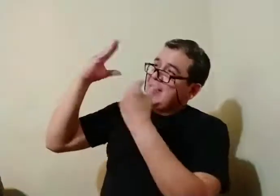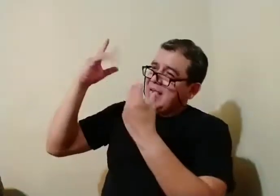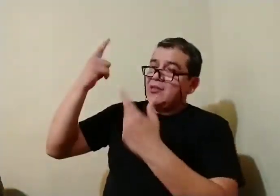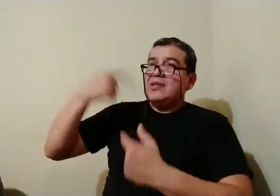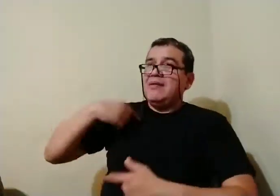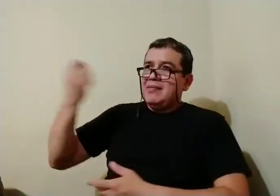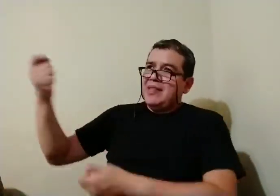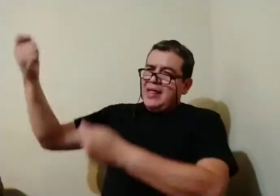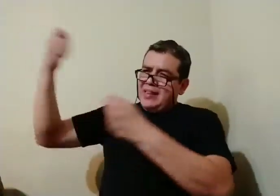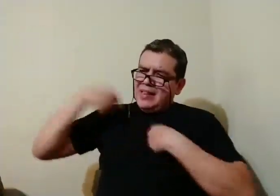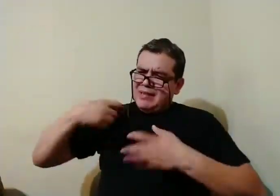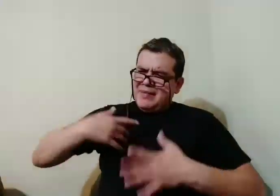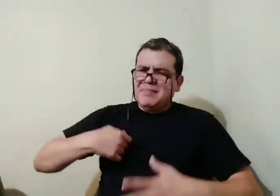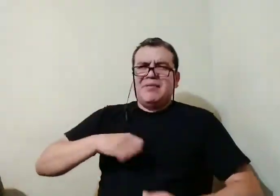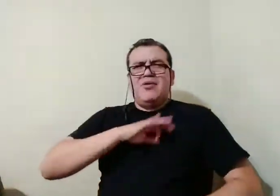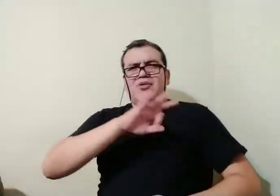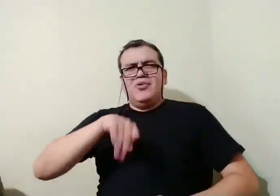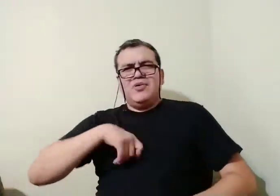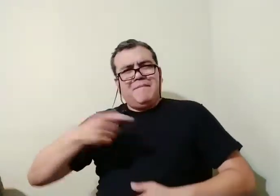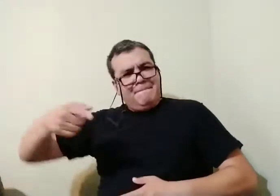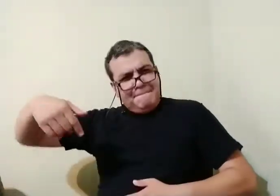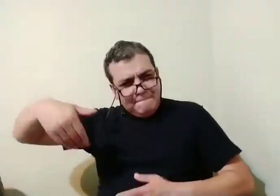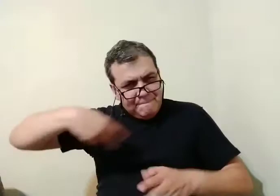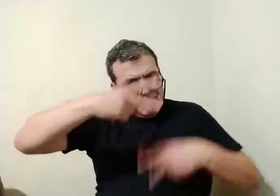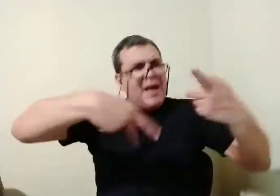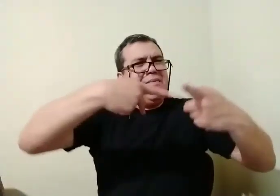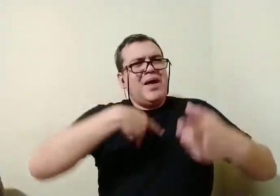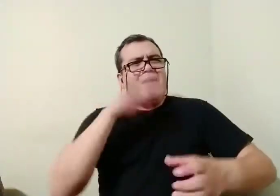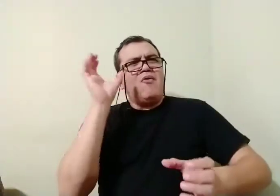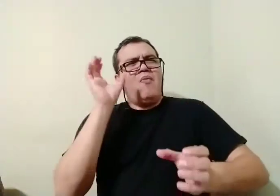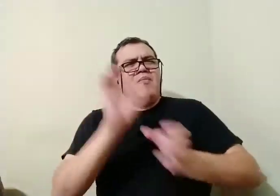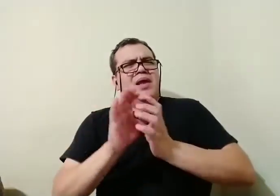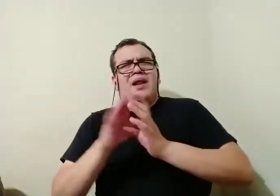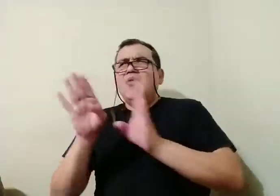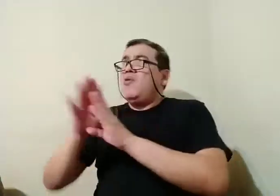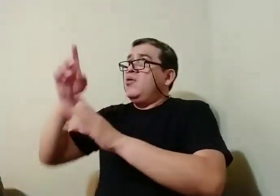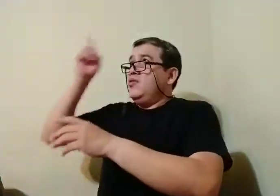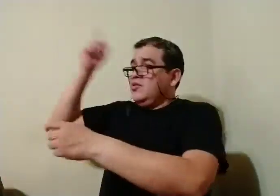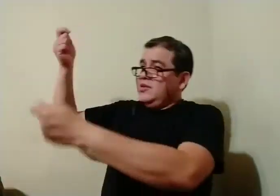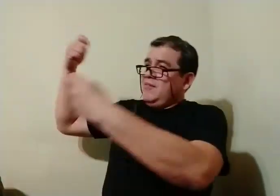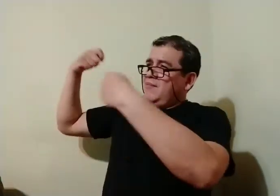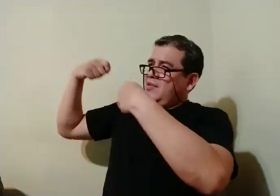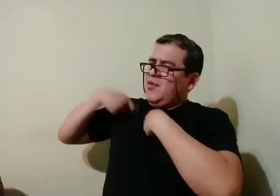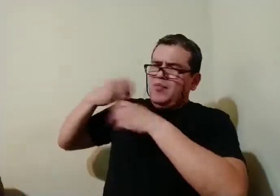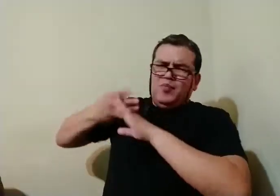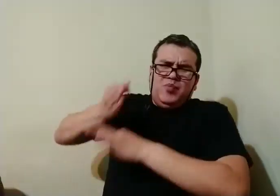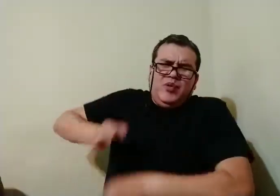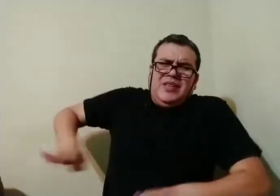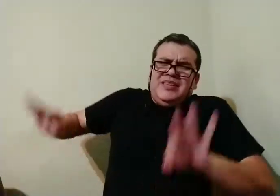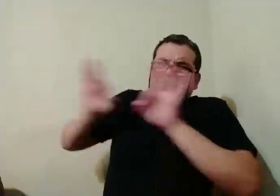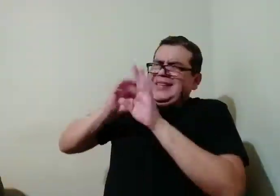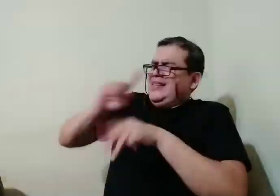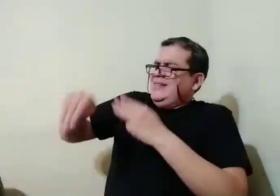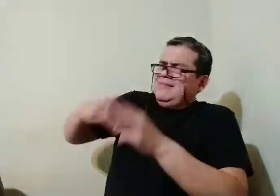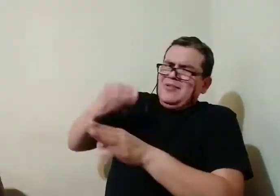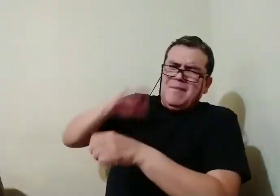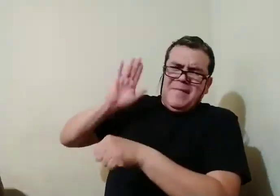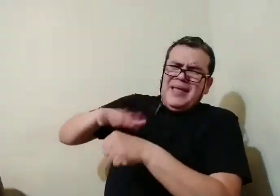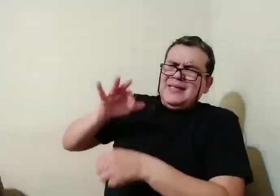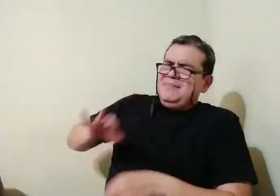más importante del mundo: llevar a hombres y mujeres a los pies de Jesús